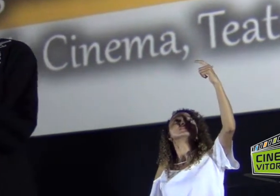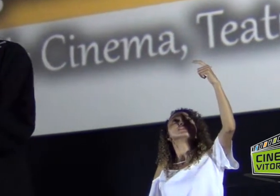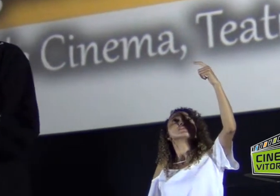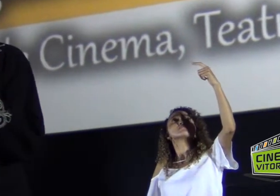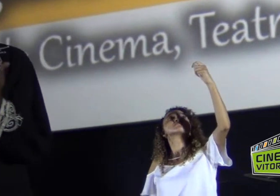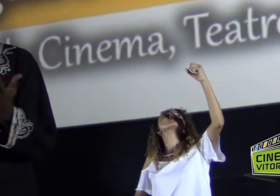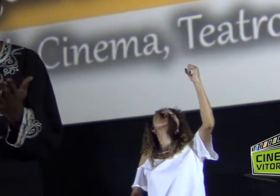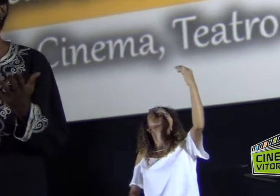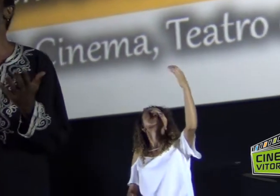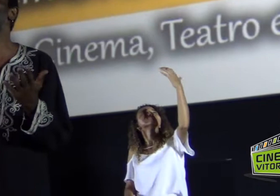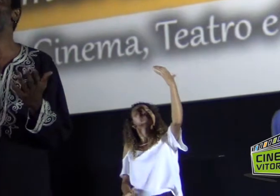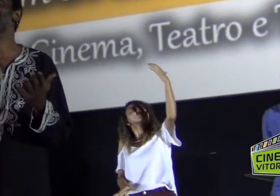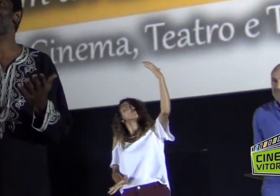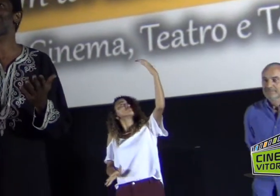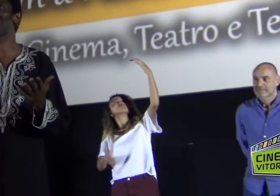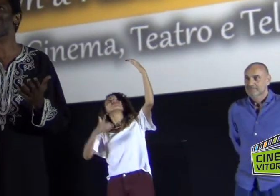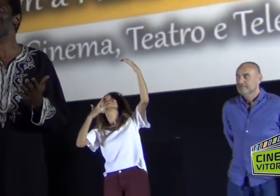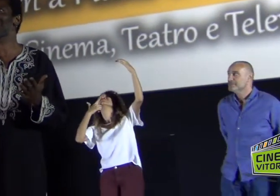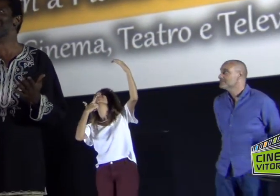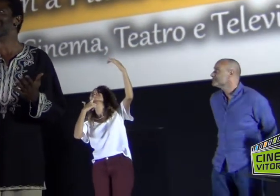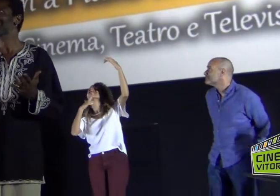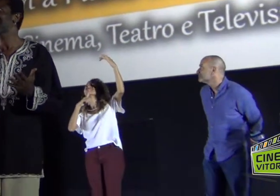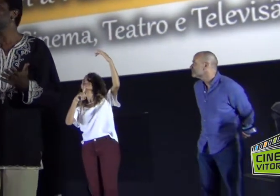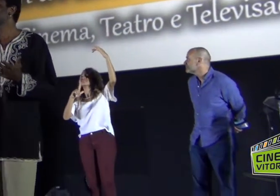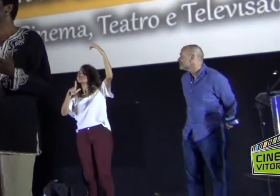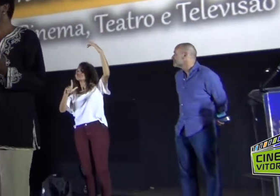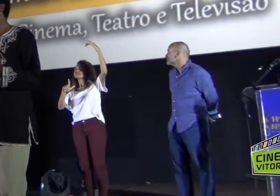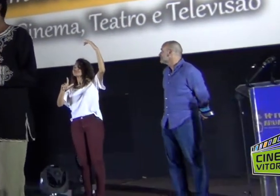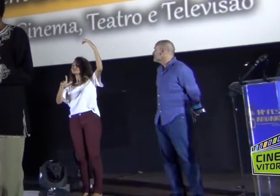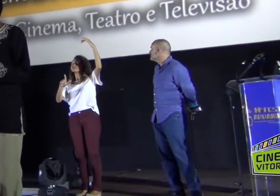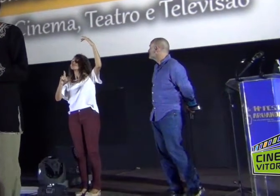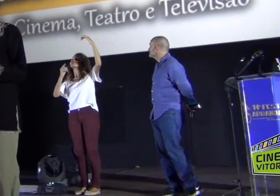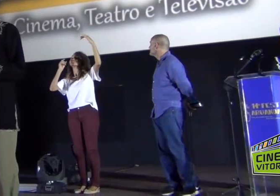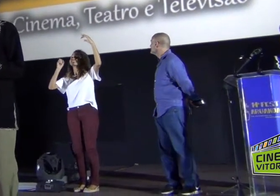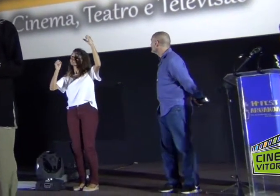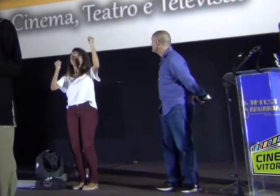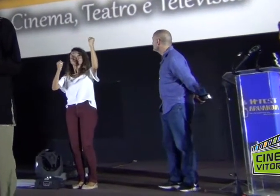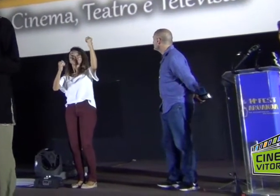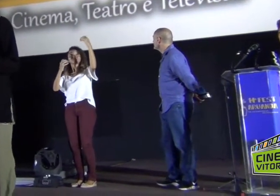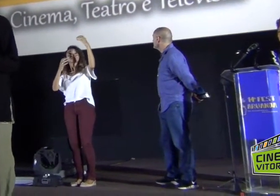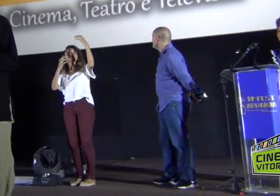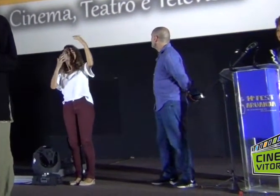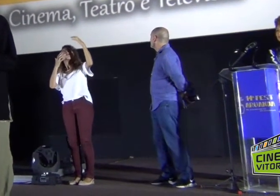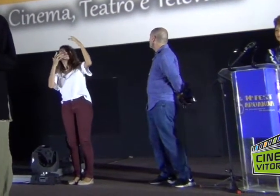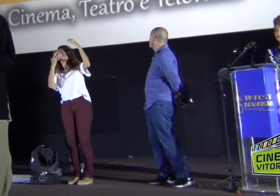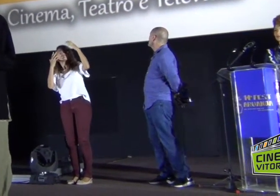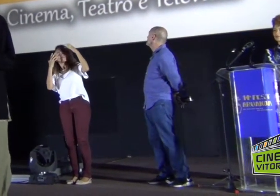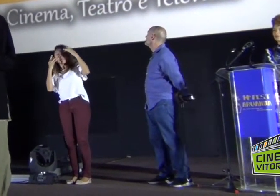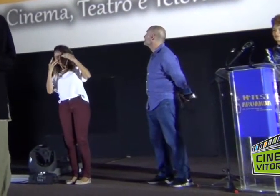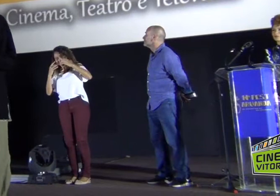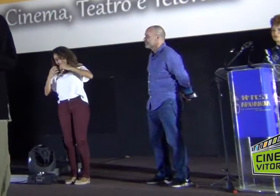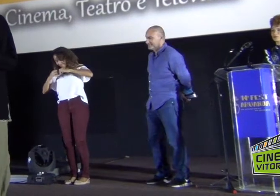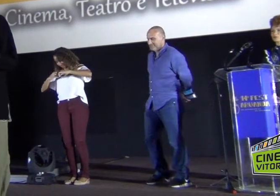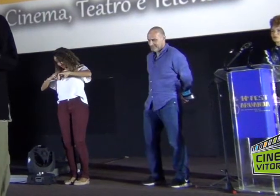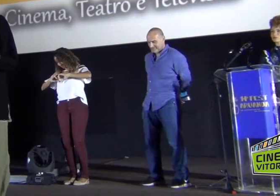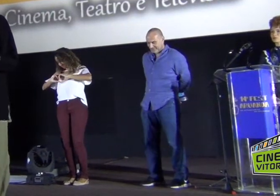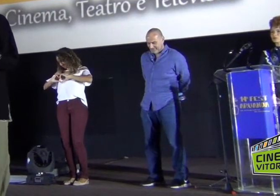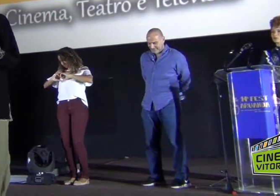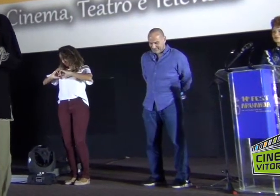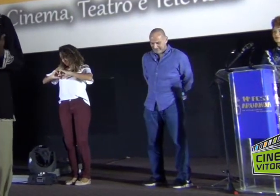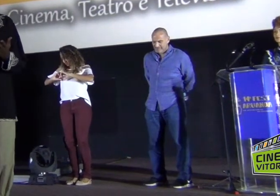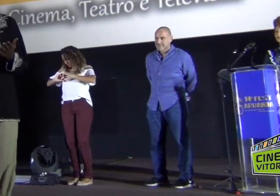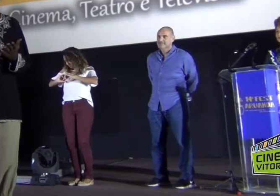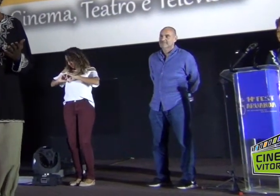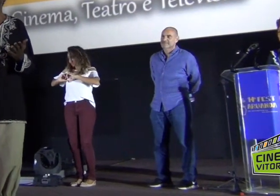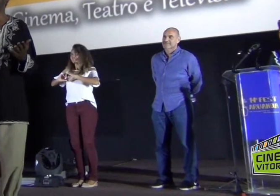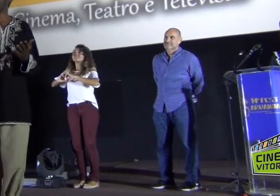sol há de brilhar mais uma vez, e a luz há de chegar aos corações.